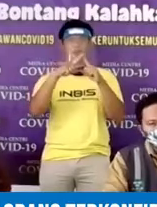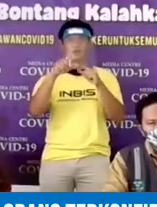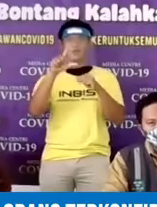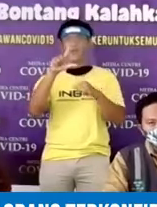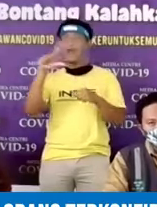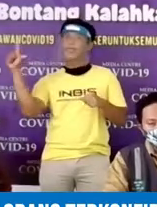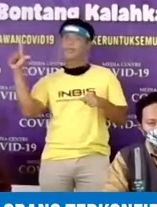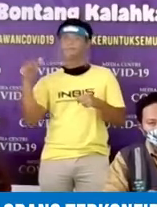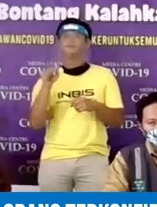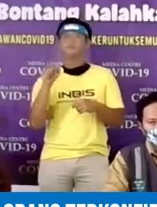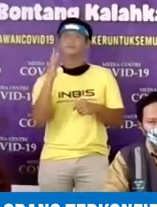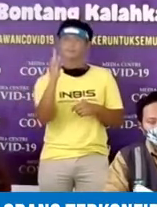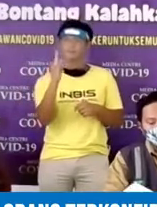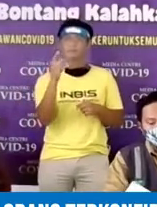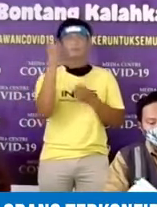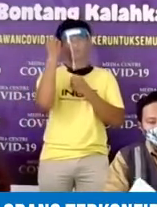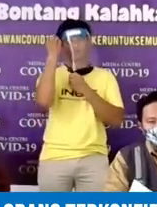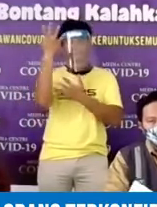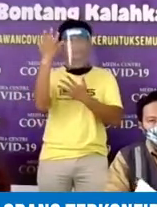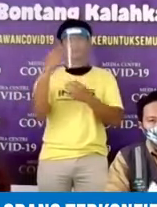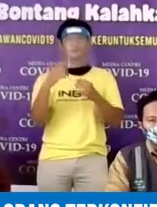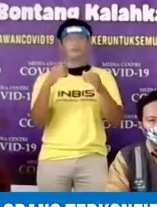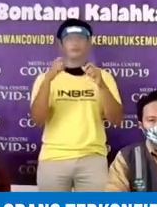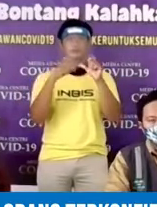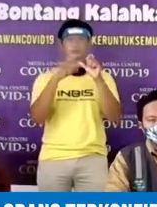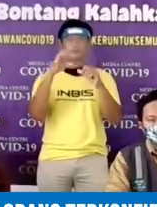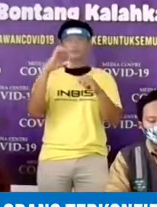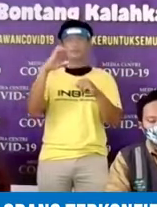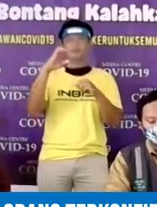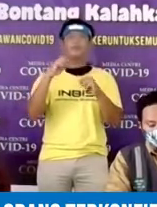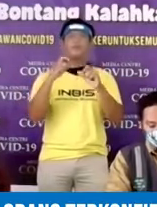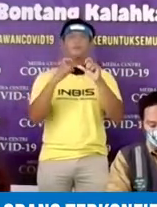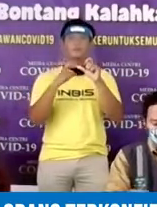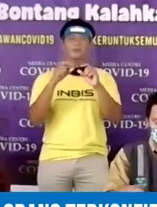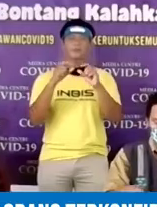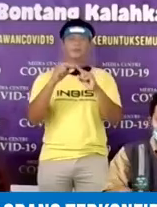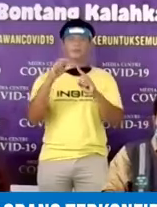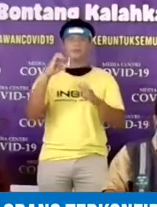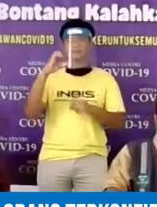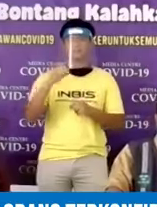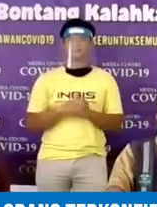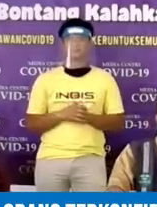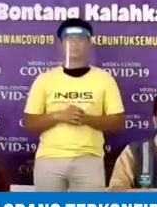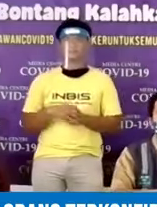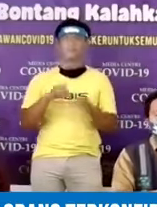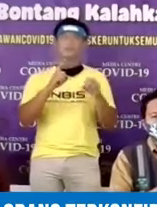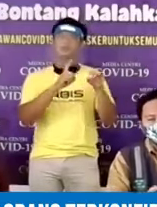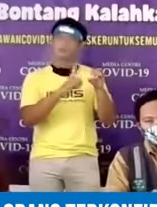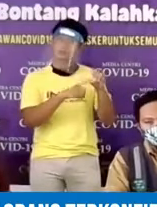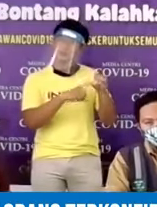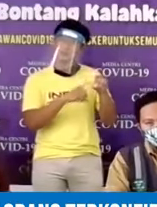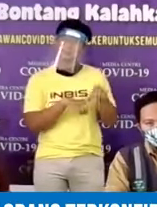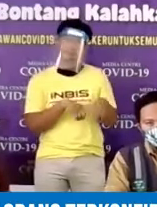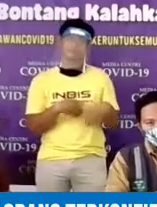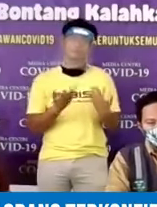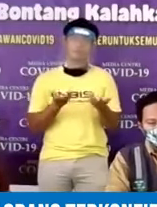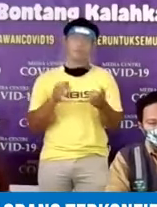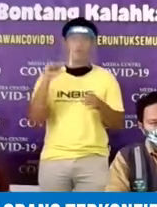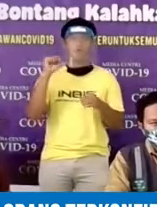jadi pada prinsipnya tetap ada yang dipantau dan mereka tetap wajib melaksanakan protokol